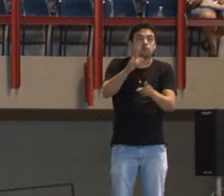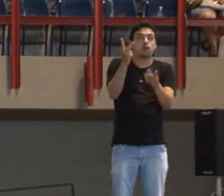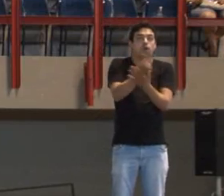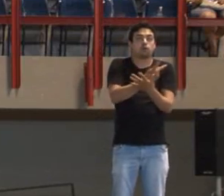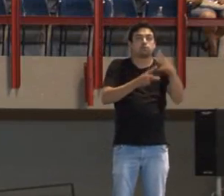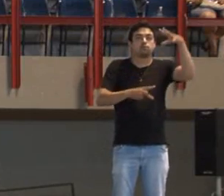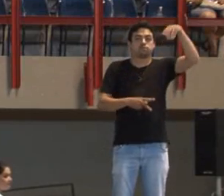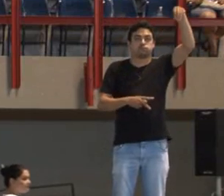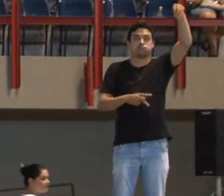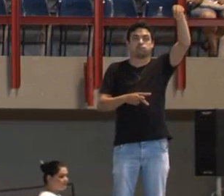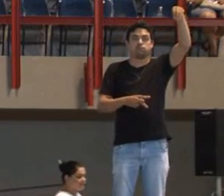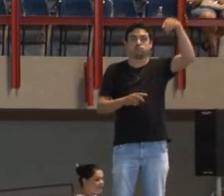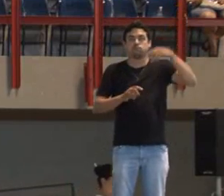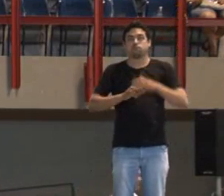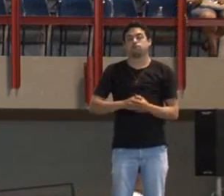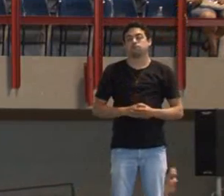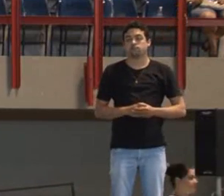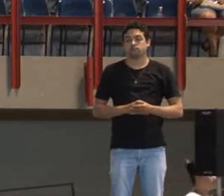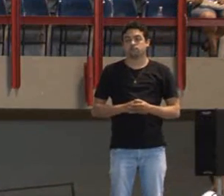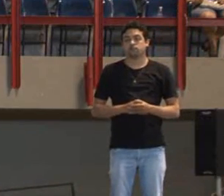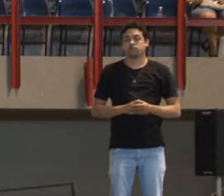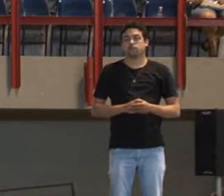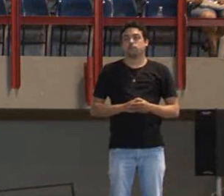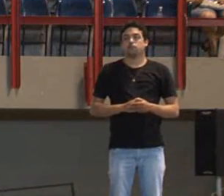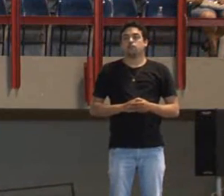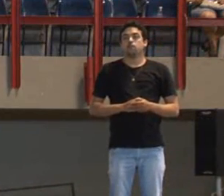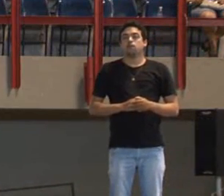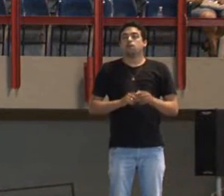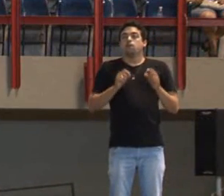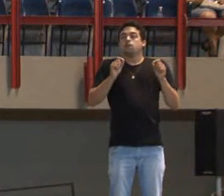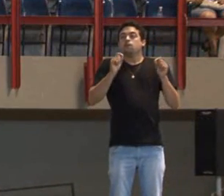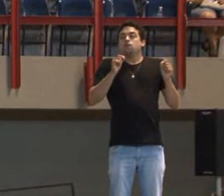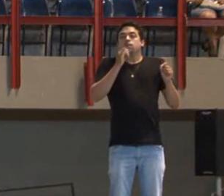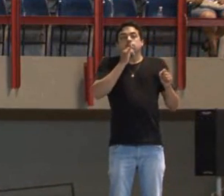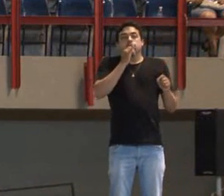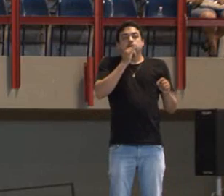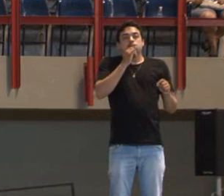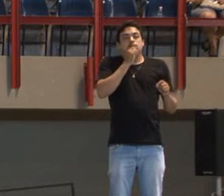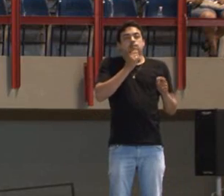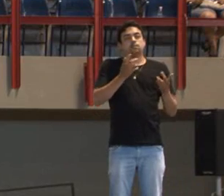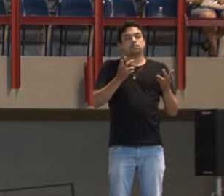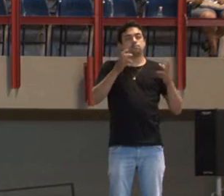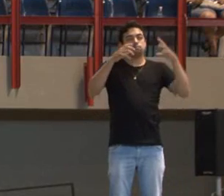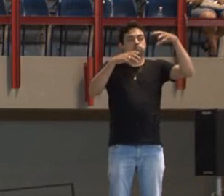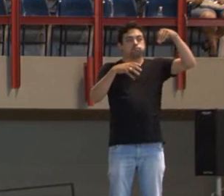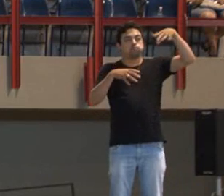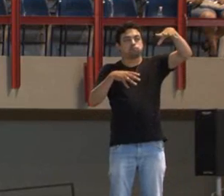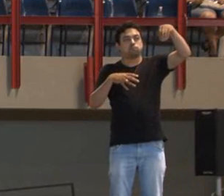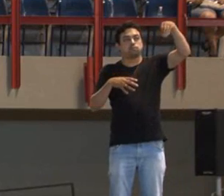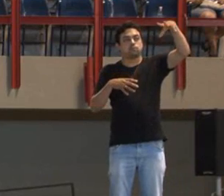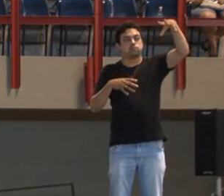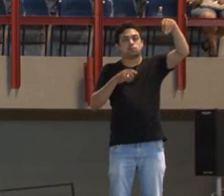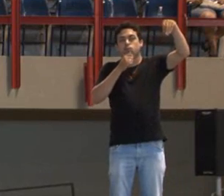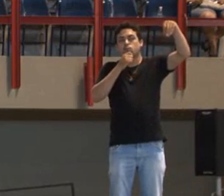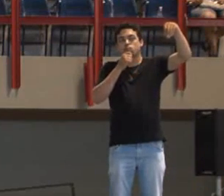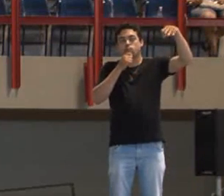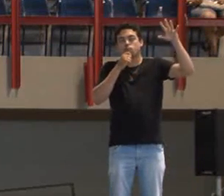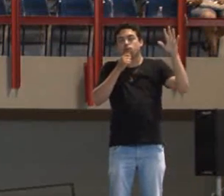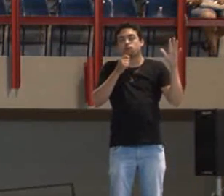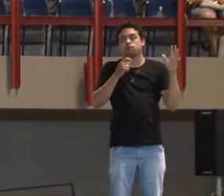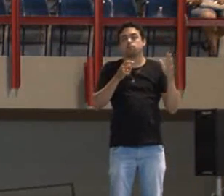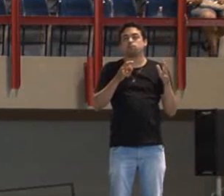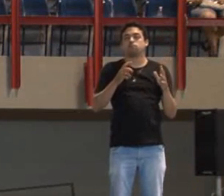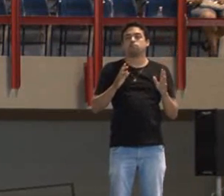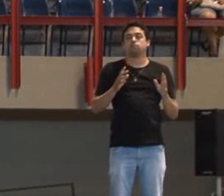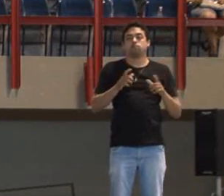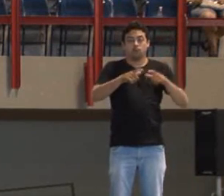novo. Bom, graças a Deus não falta energia elétrica com muita frequência, pelo menos na maioria dos lugares hoje